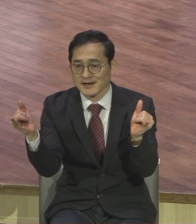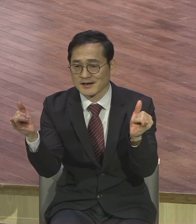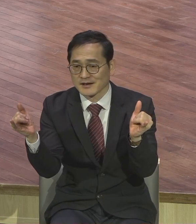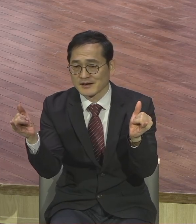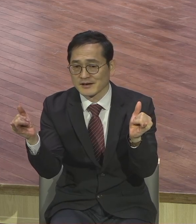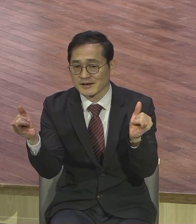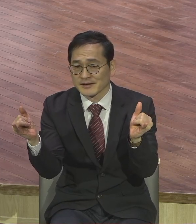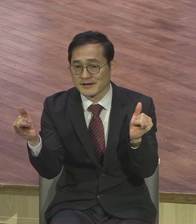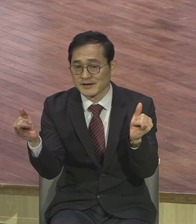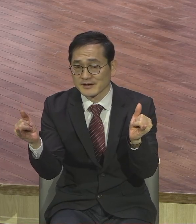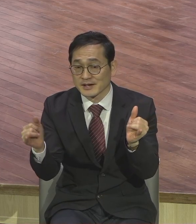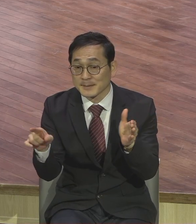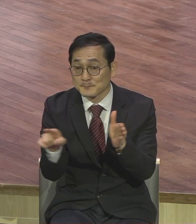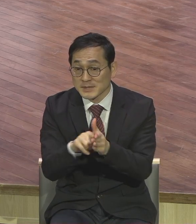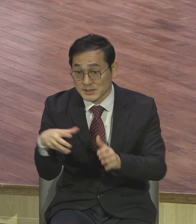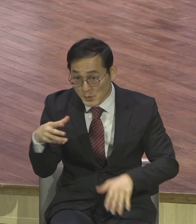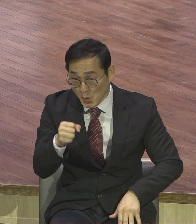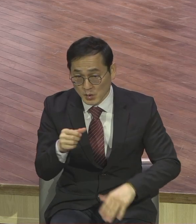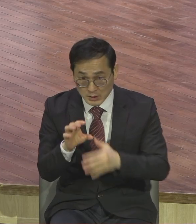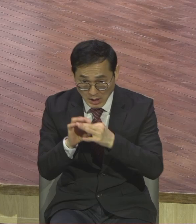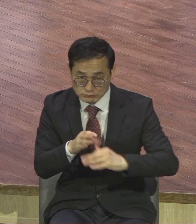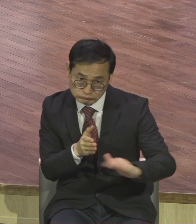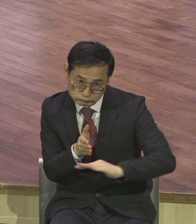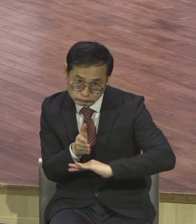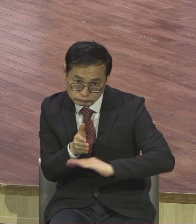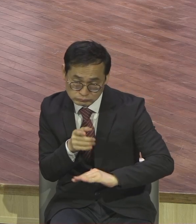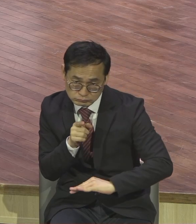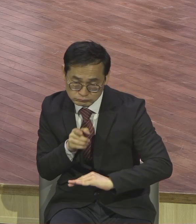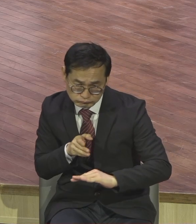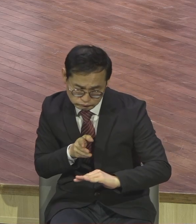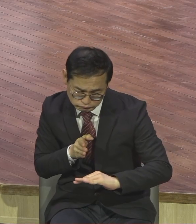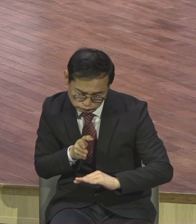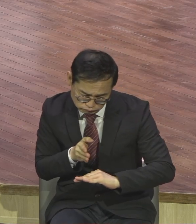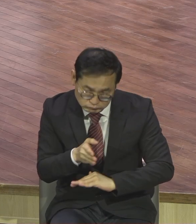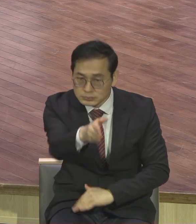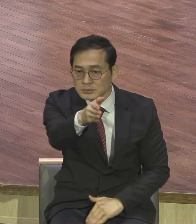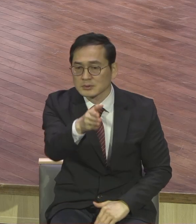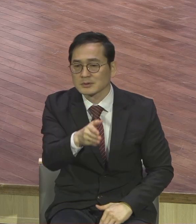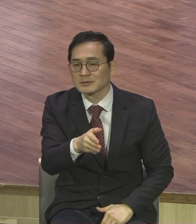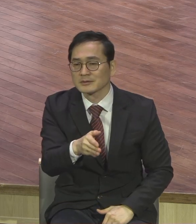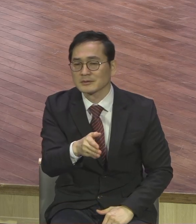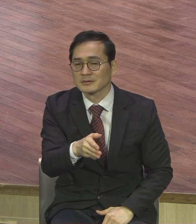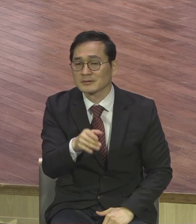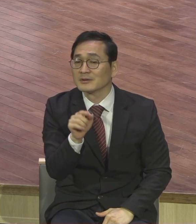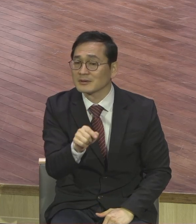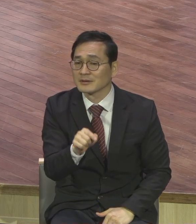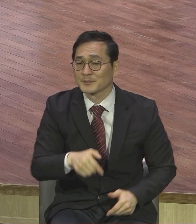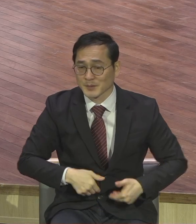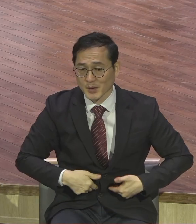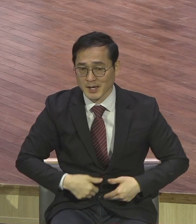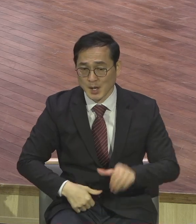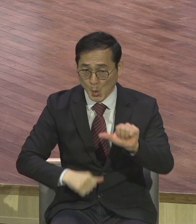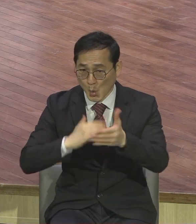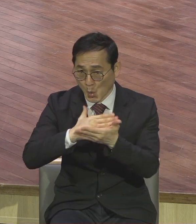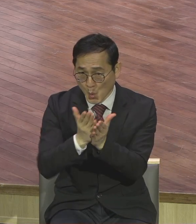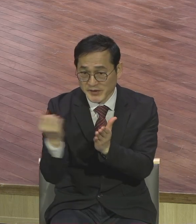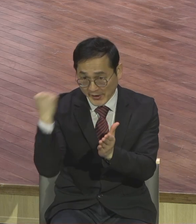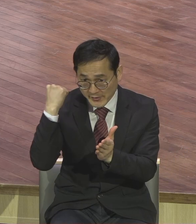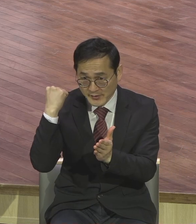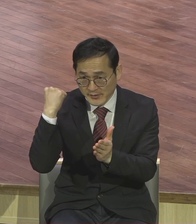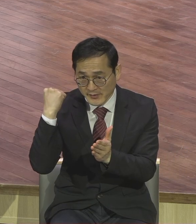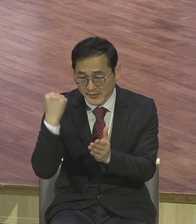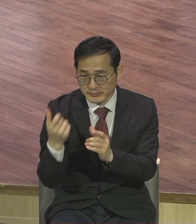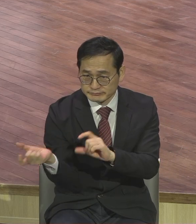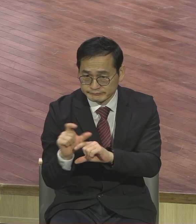우리는 어떻게 해요? 믿음으로 계속 전진해야 돼. 전진해야 됩니다. 오력이 계속 확장돼야